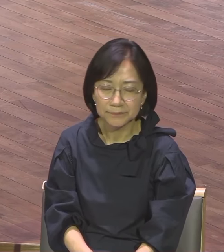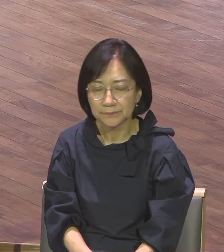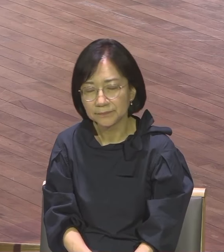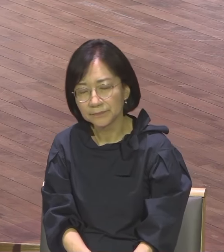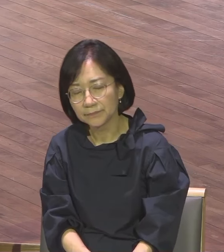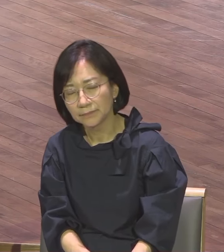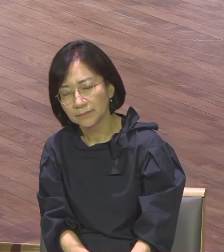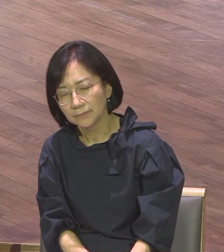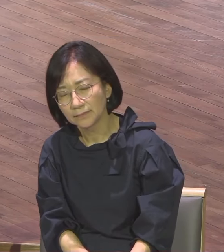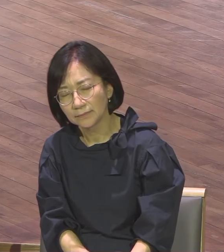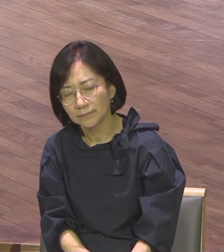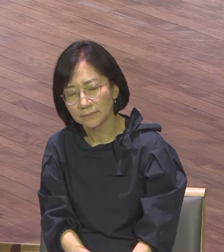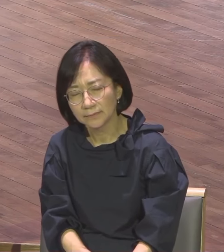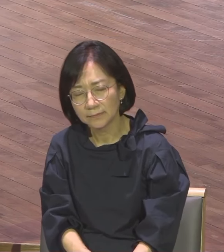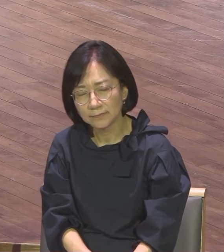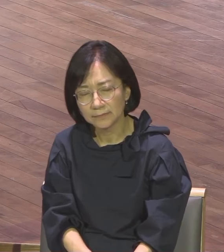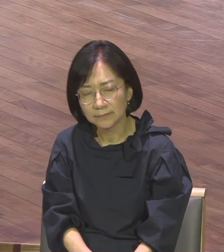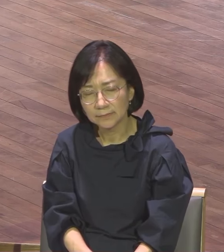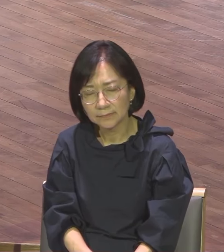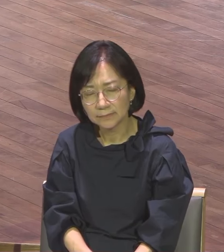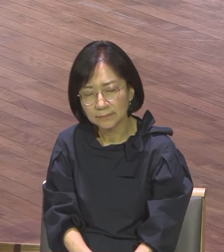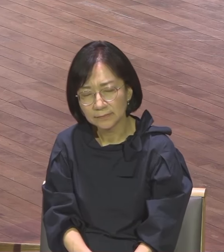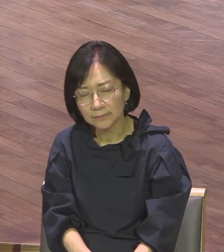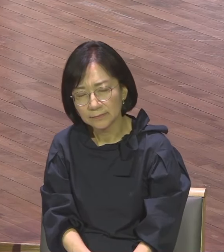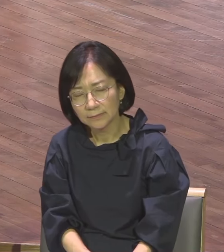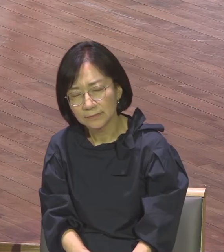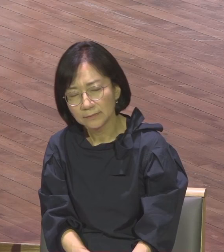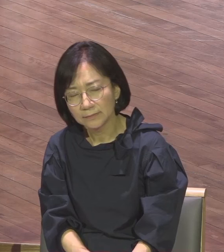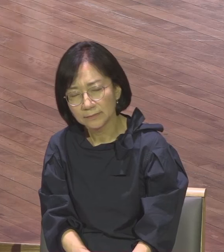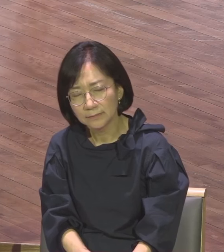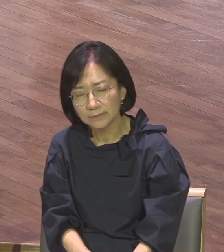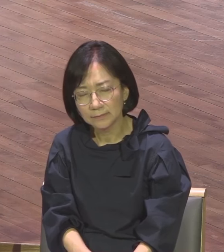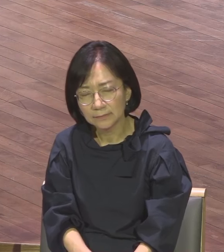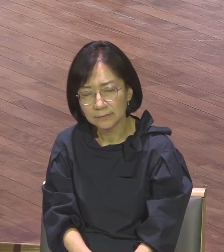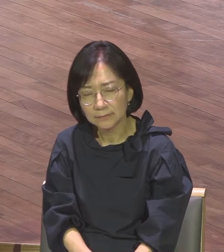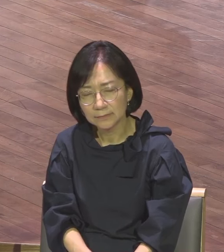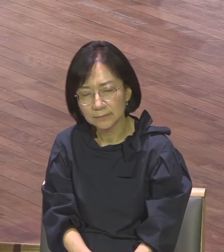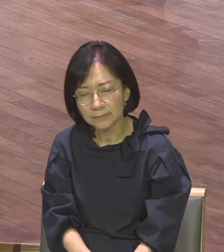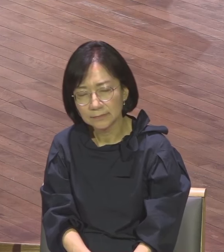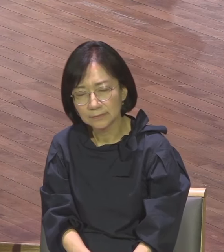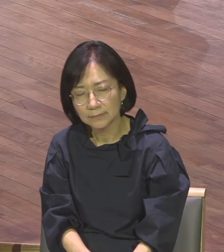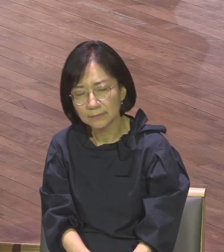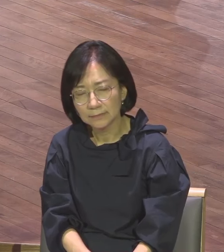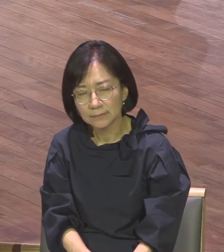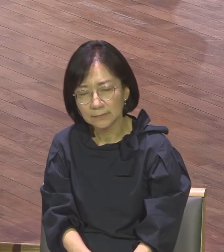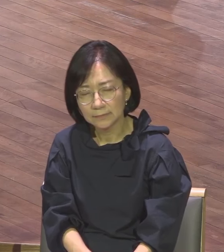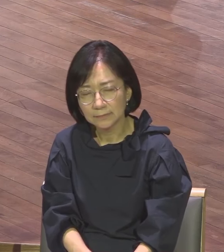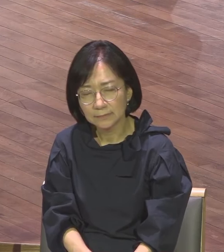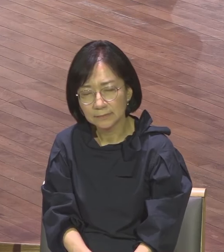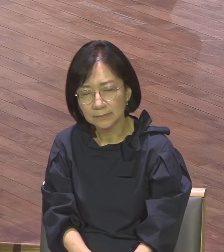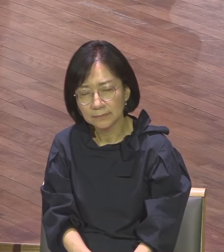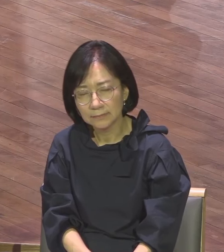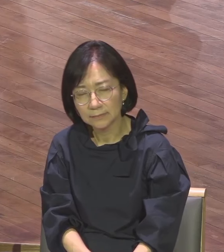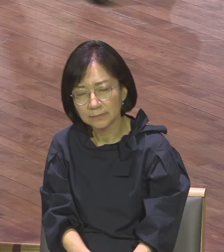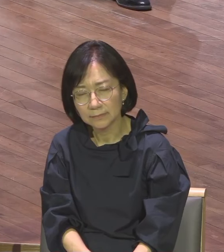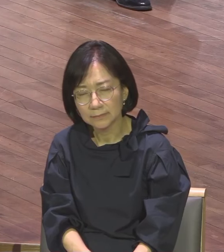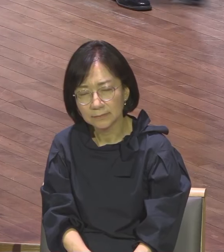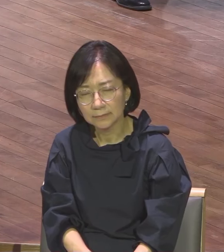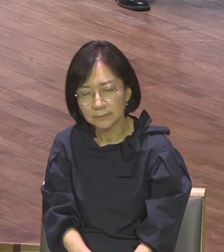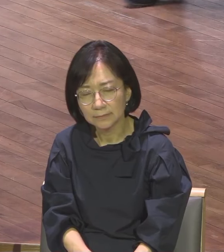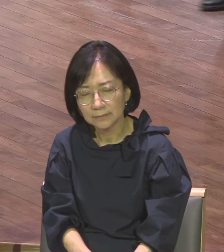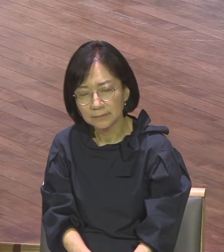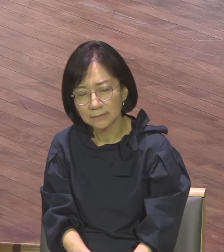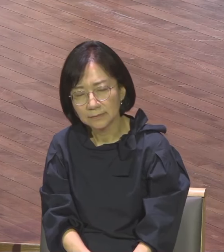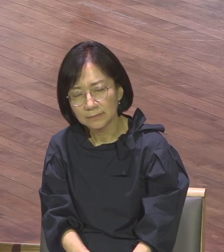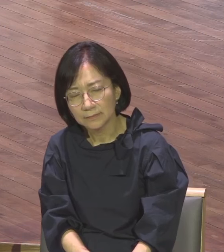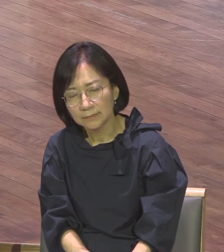안에 들어오면 모든 영혼들이 살아나고 새로운 주님의 탤런트를 발견하며 새로운 주님의 삶이 시작되는 놀라운 역사가